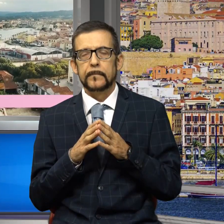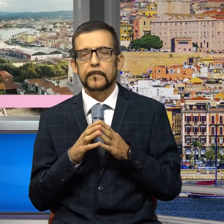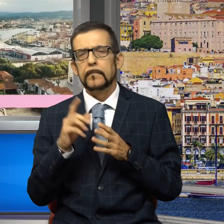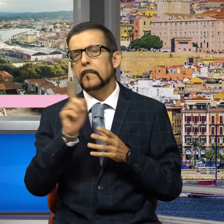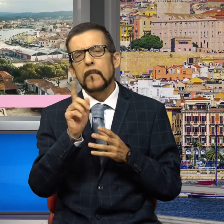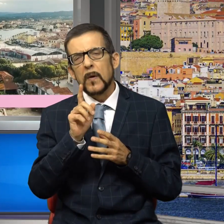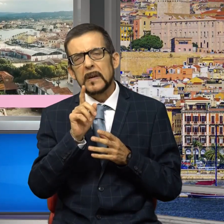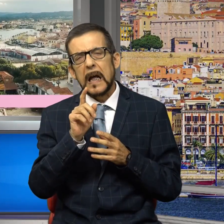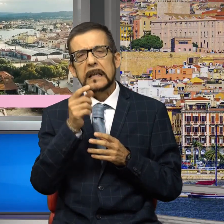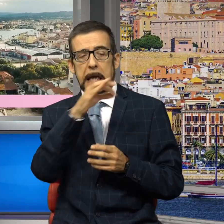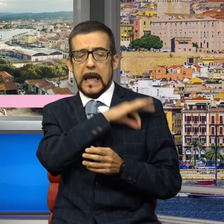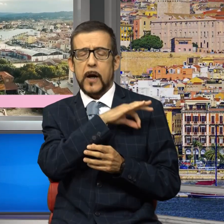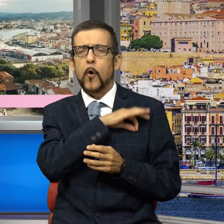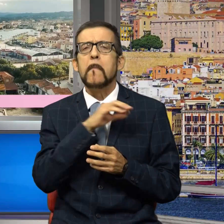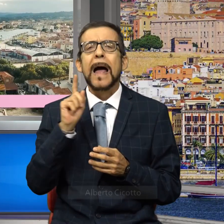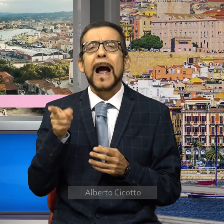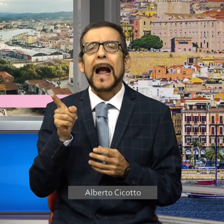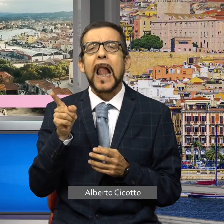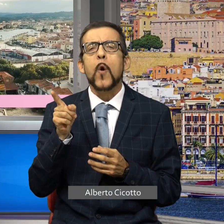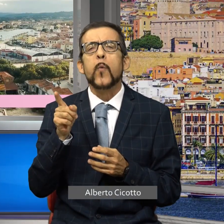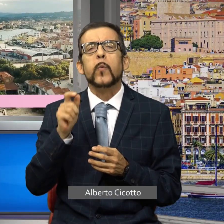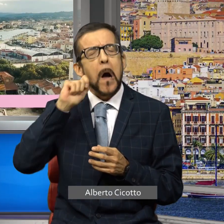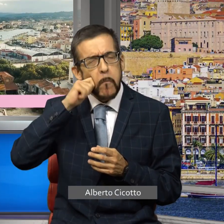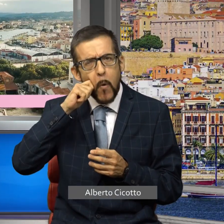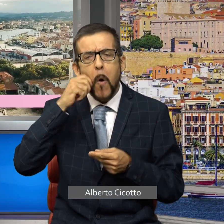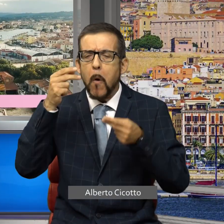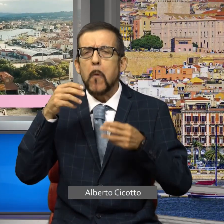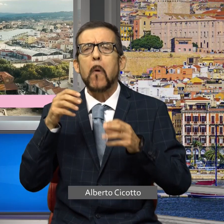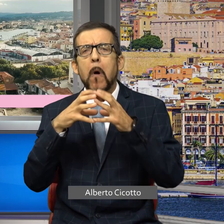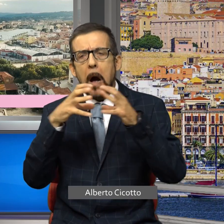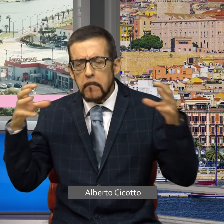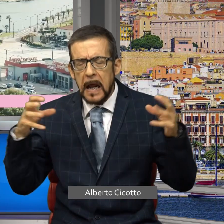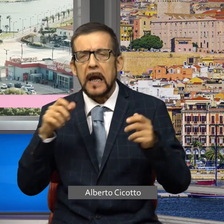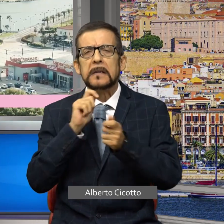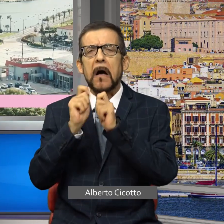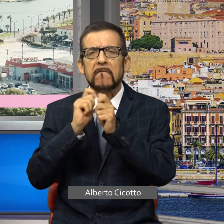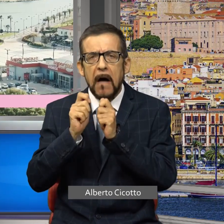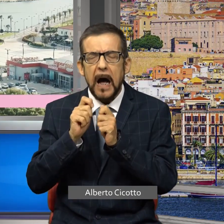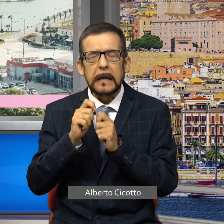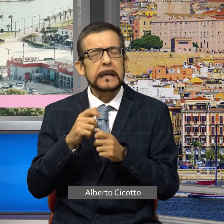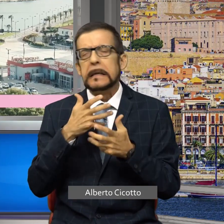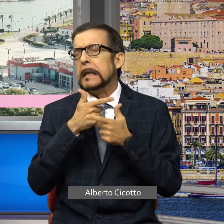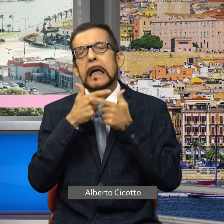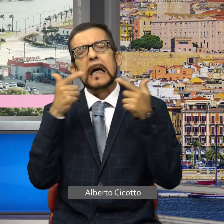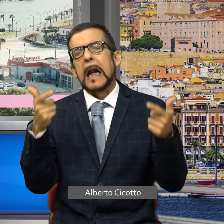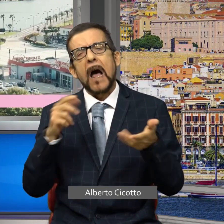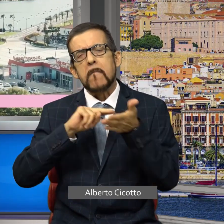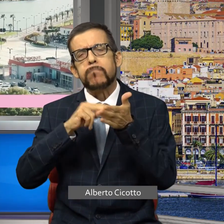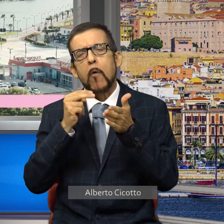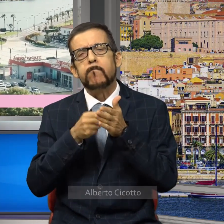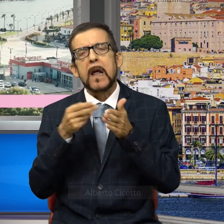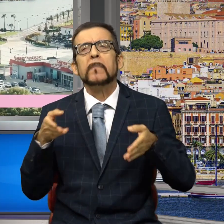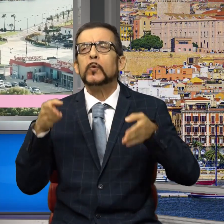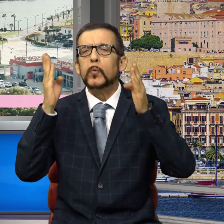Nonostante l'economia gallurese mostri dati positivi in termini di imprese e occupazione, persistono gravi problemi infrastrutturali, sanitari